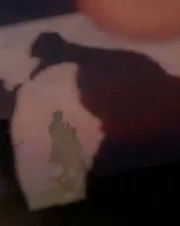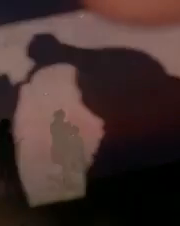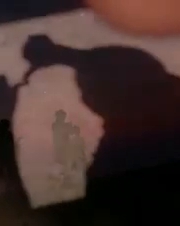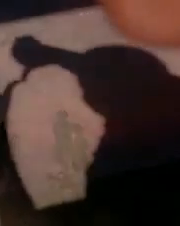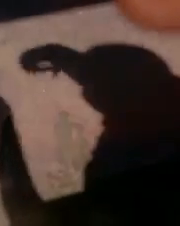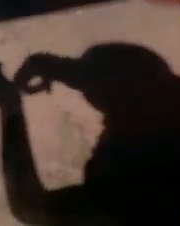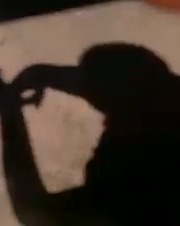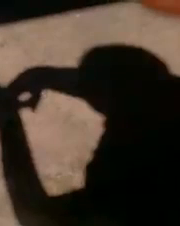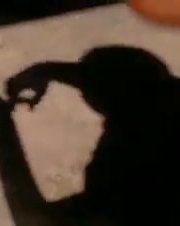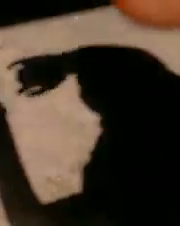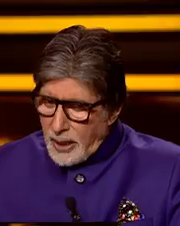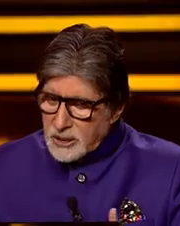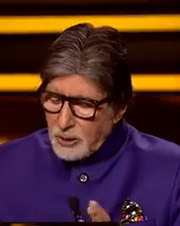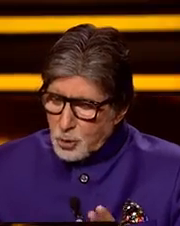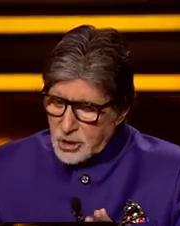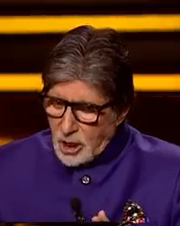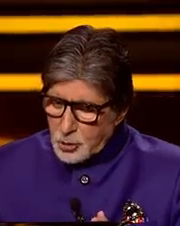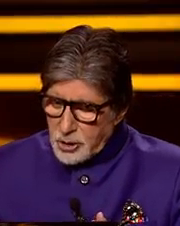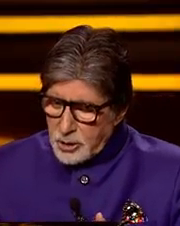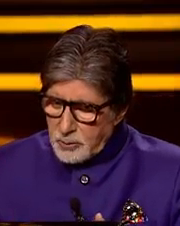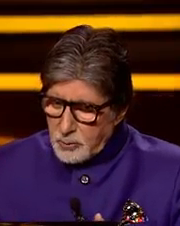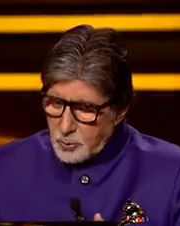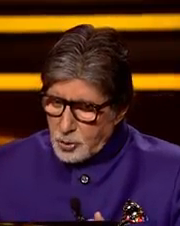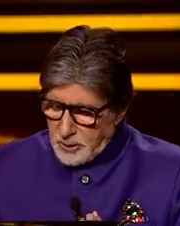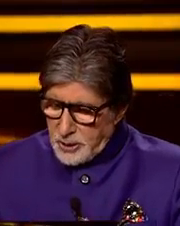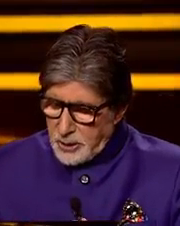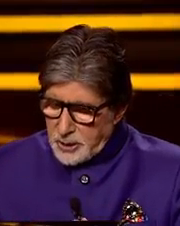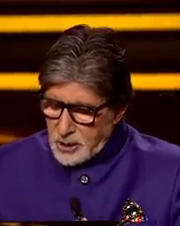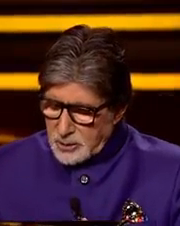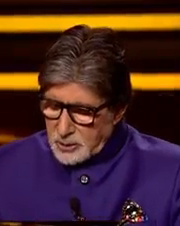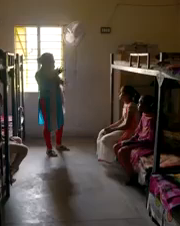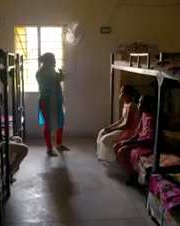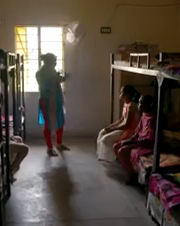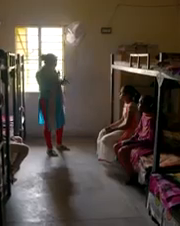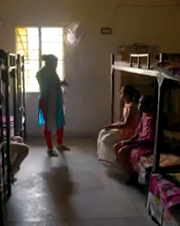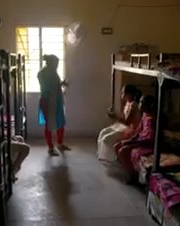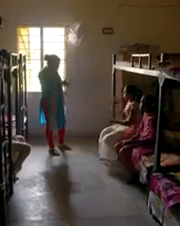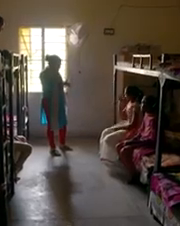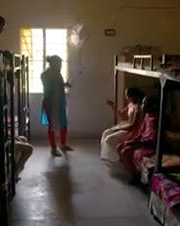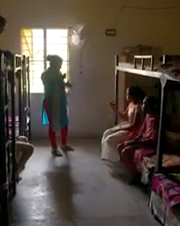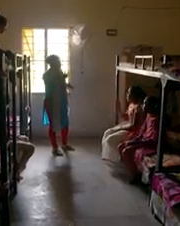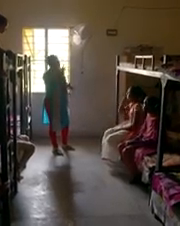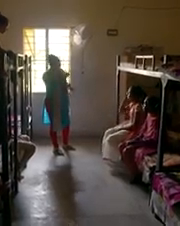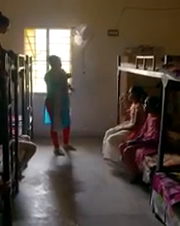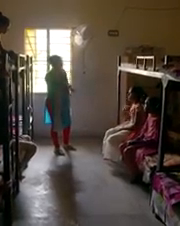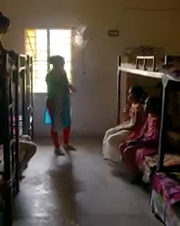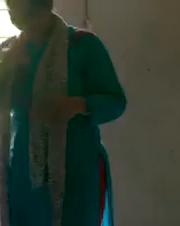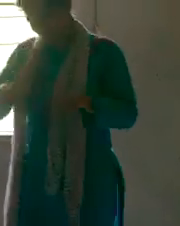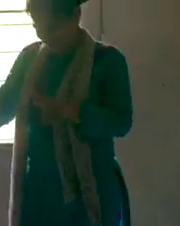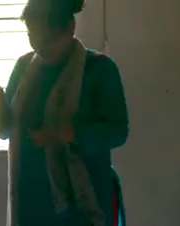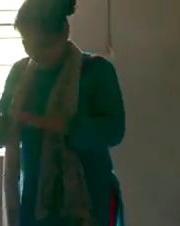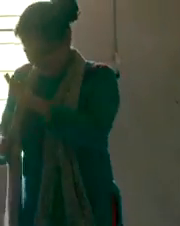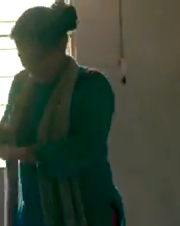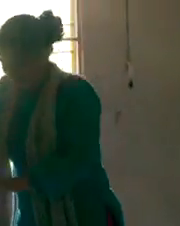और बहुत ही मतपूर्ण प्रशन है कि ऐसे बच्चों के साथ जो कि मुख बदी रहे हैं इनके साथ कही बार आपको किसे आते होंगी यौन